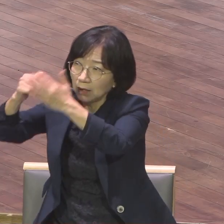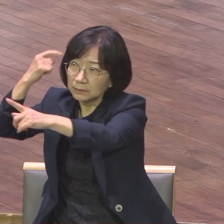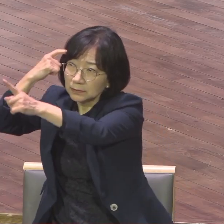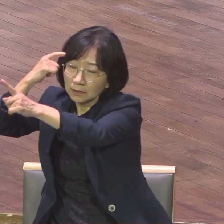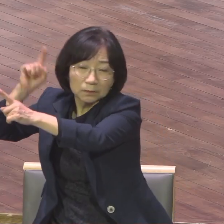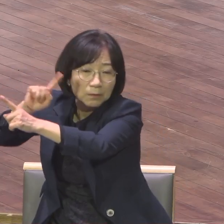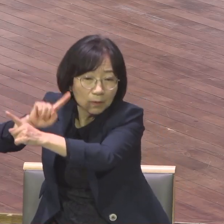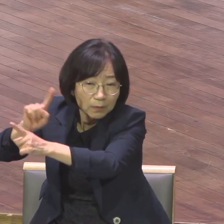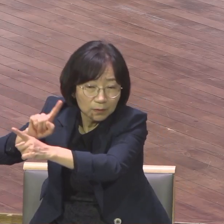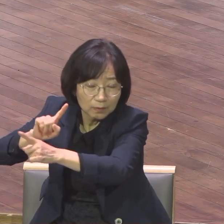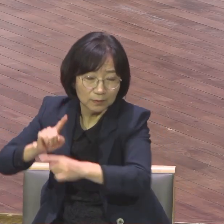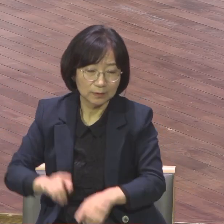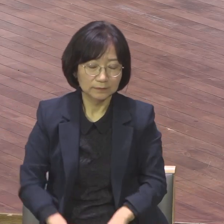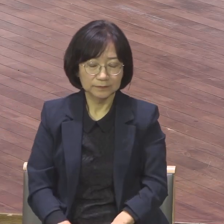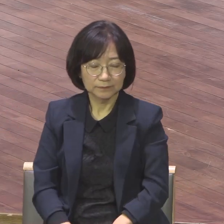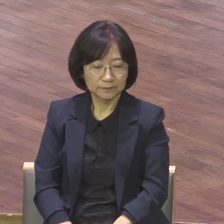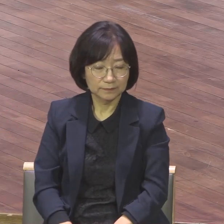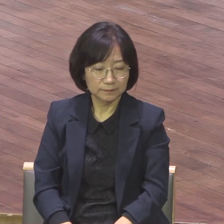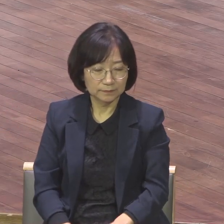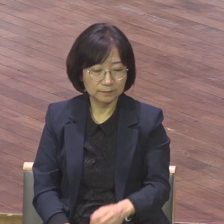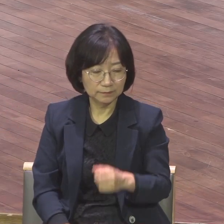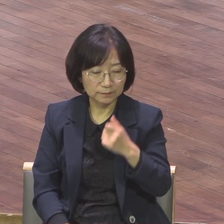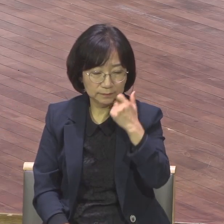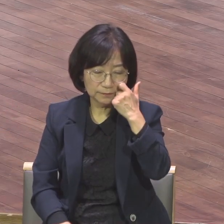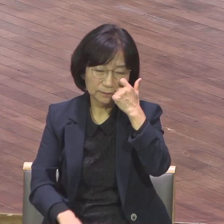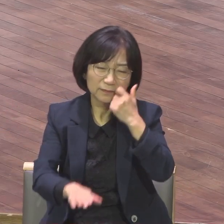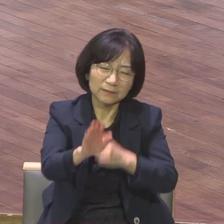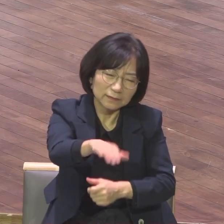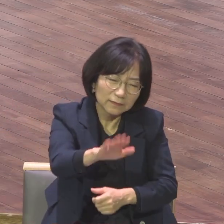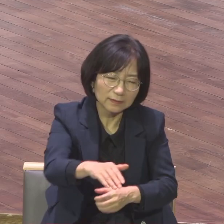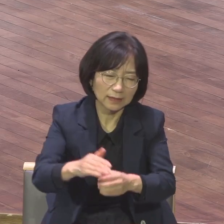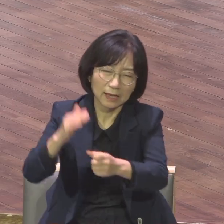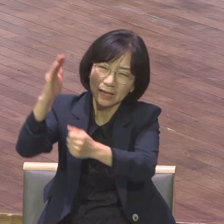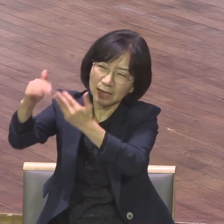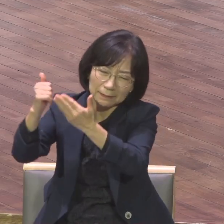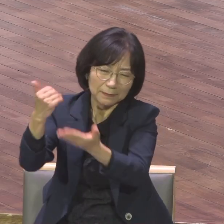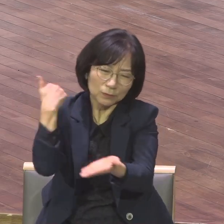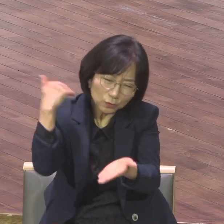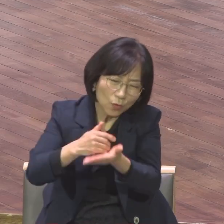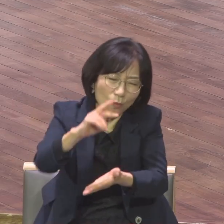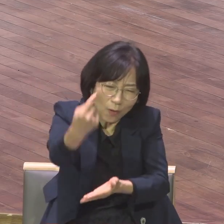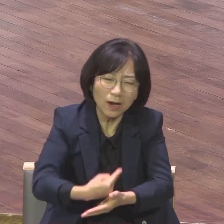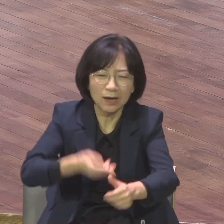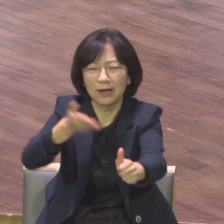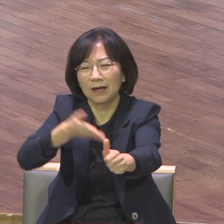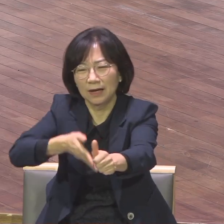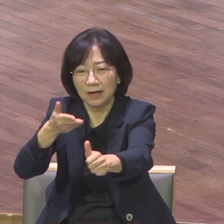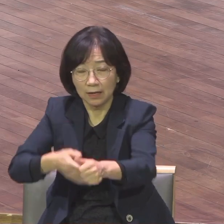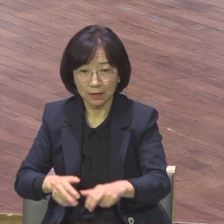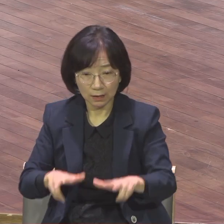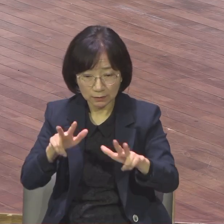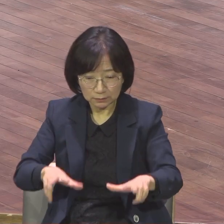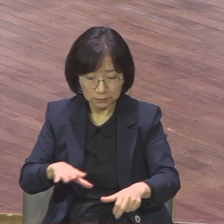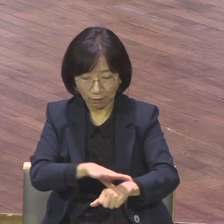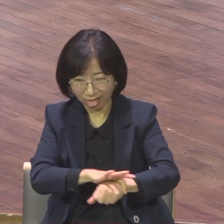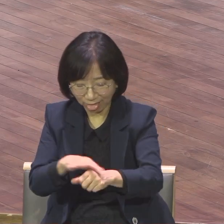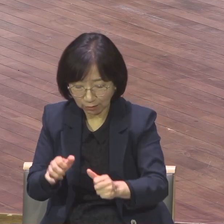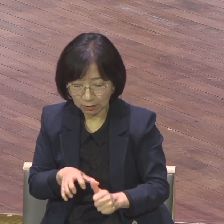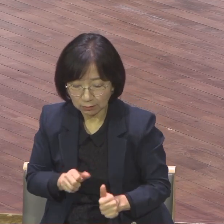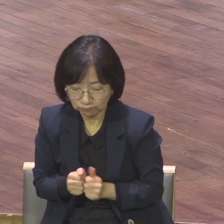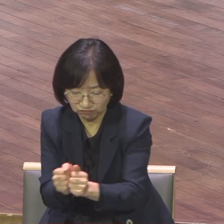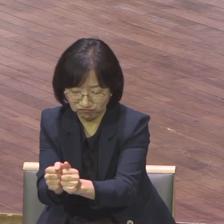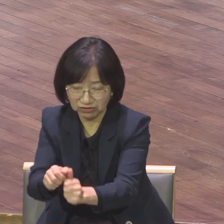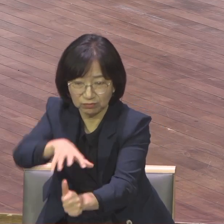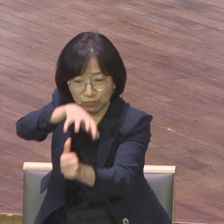실제로 밝히면서 하나님 앞으로 돌아올 것을 강조하고 있어요. 지금 포로로 잡혀갔는데, 여러분,